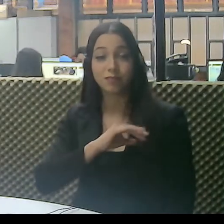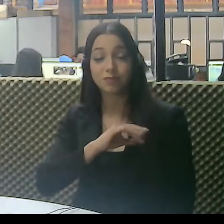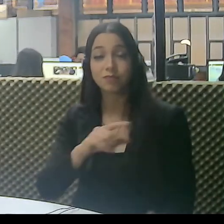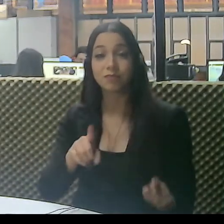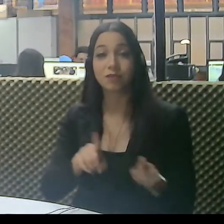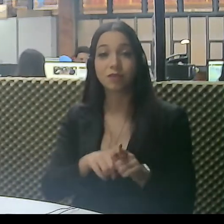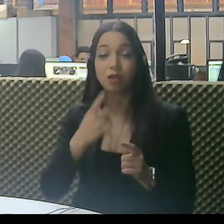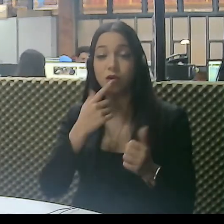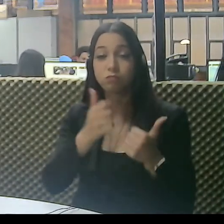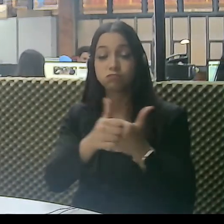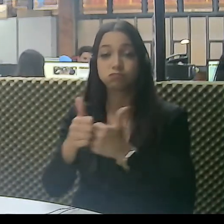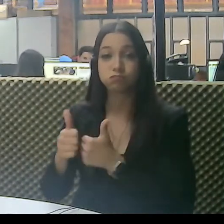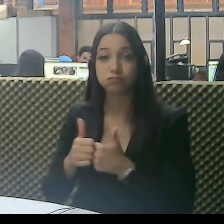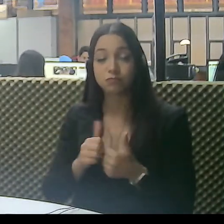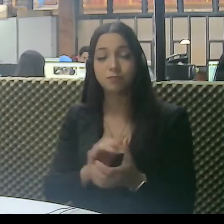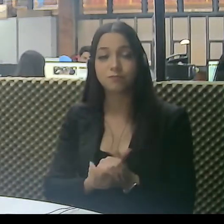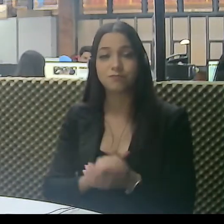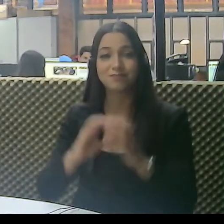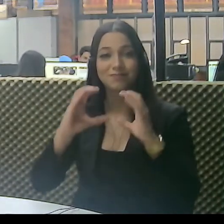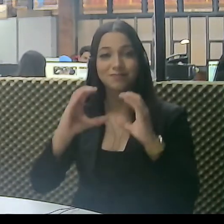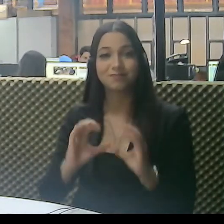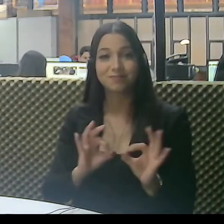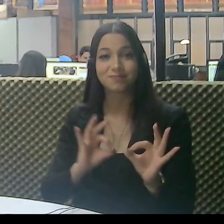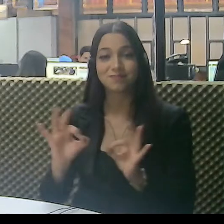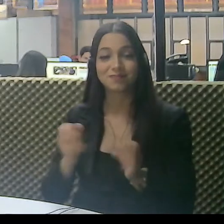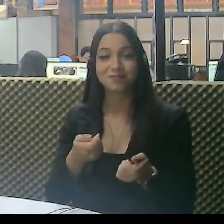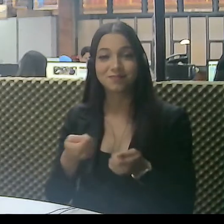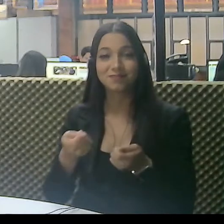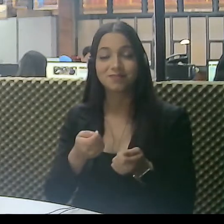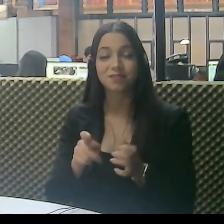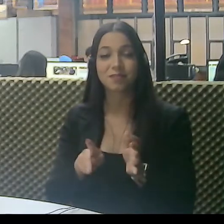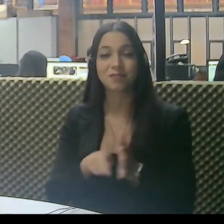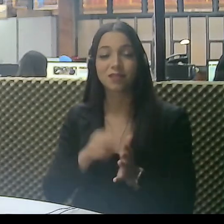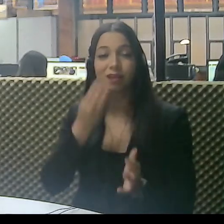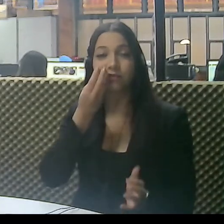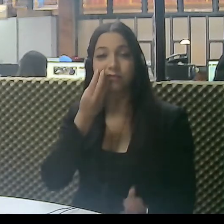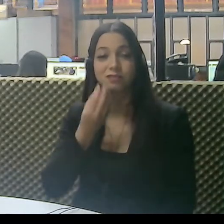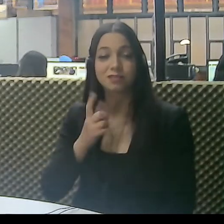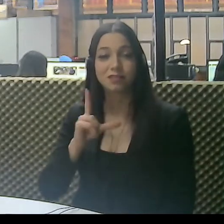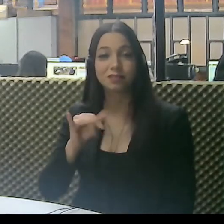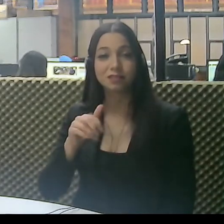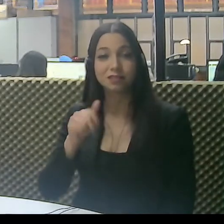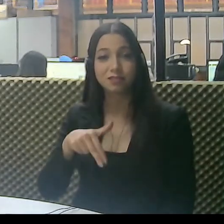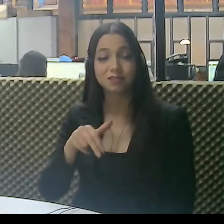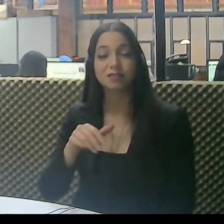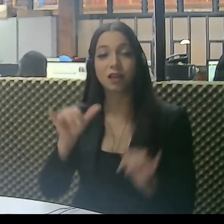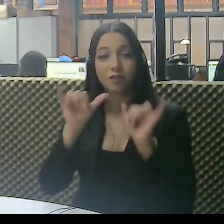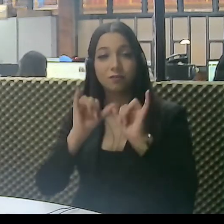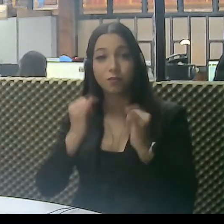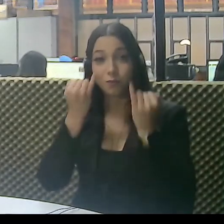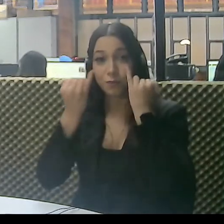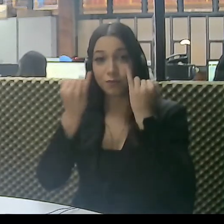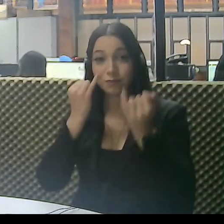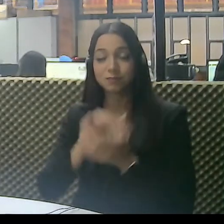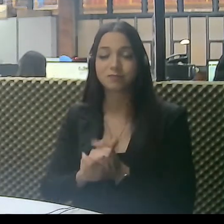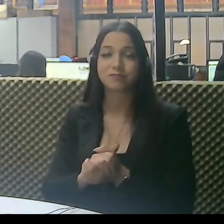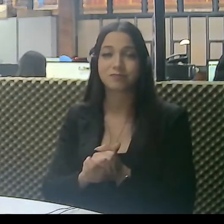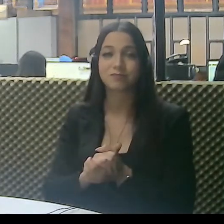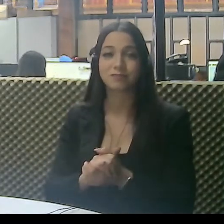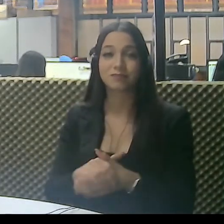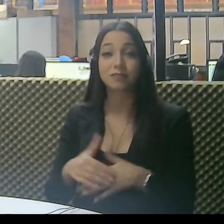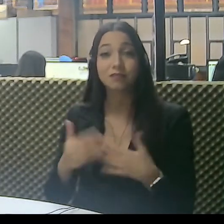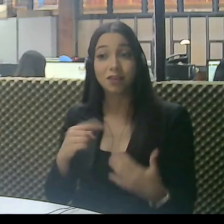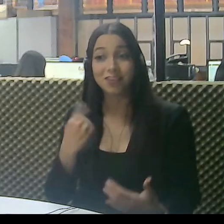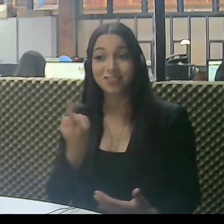e Imediações. A coordenadora do Programa de Controle da Raiva, Lilian de Andrade, conta as informações. E